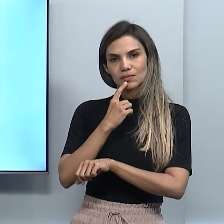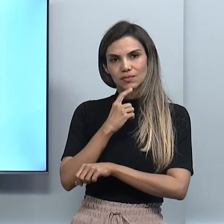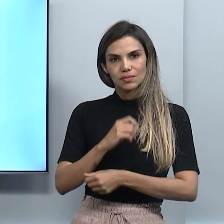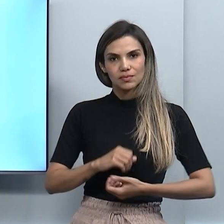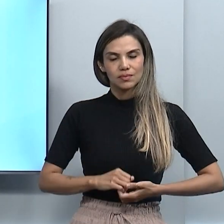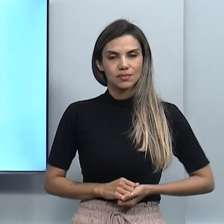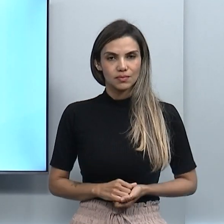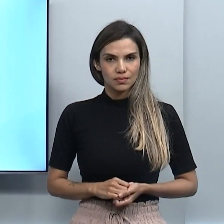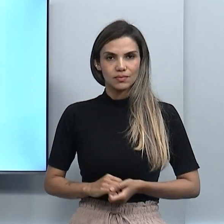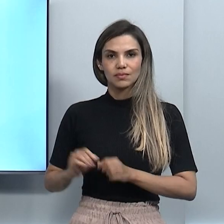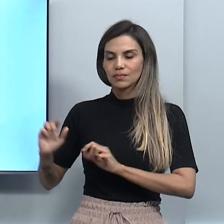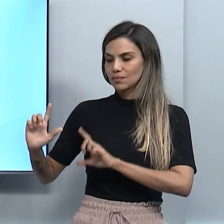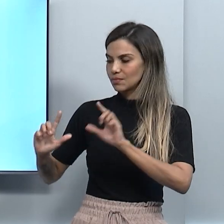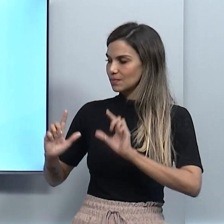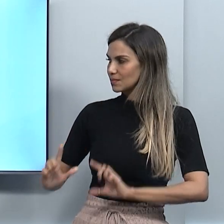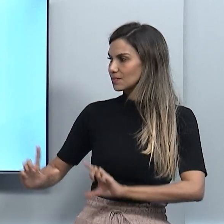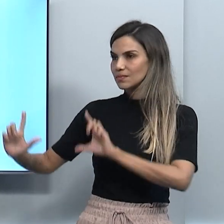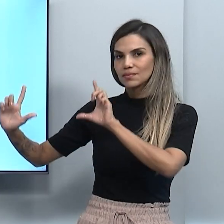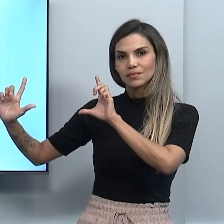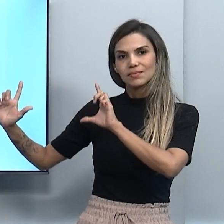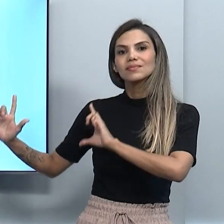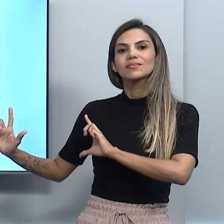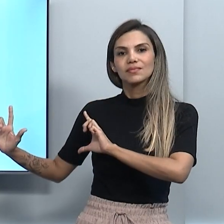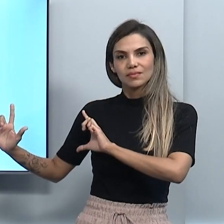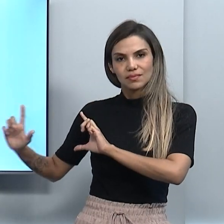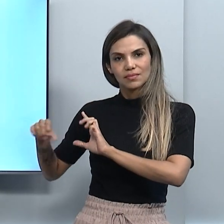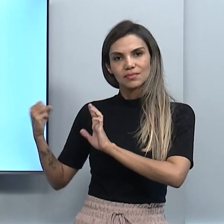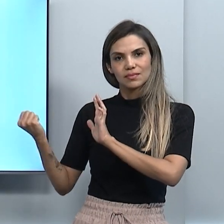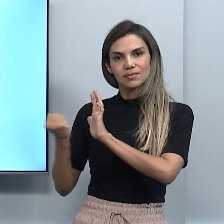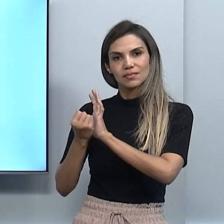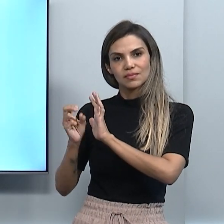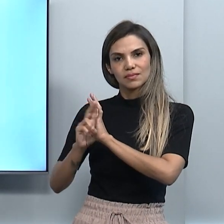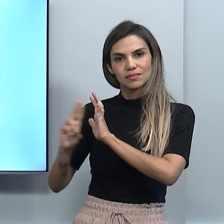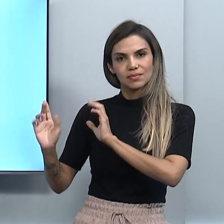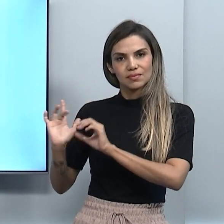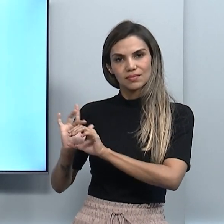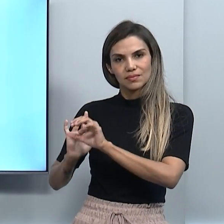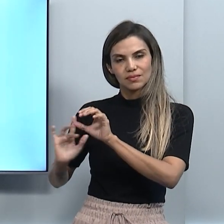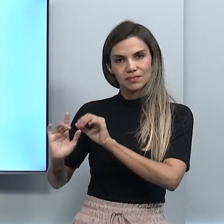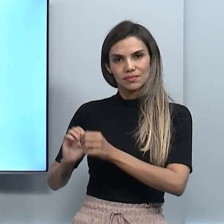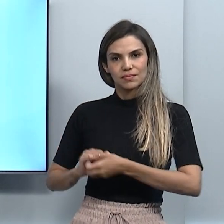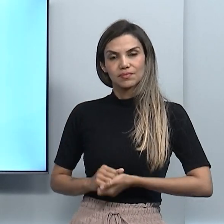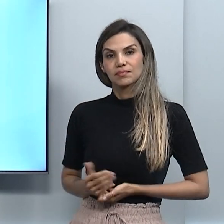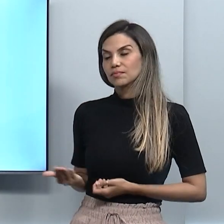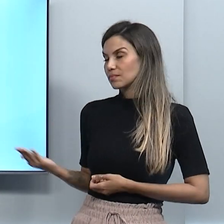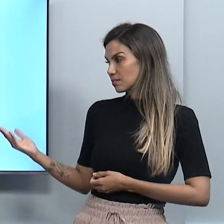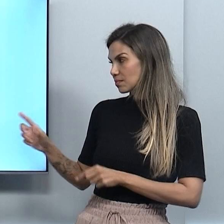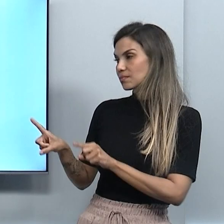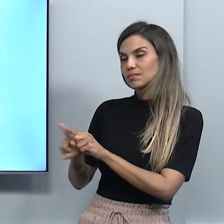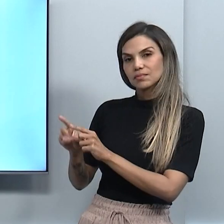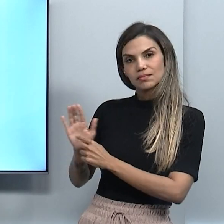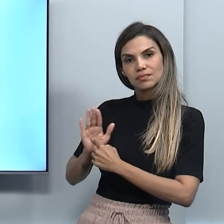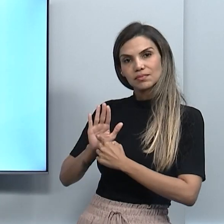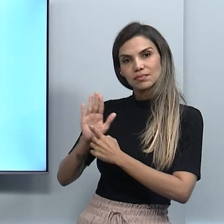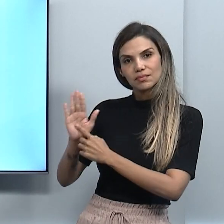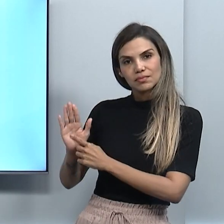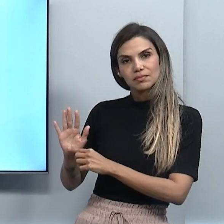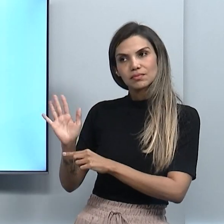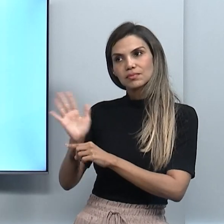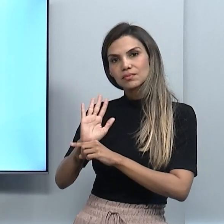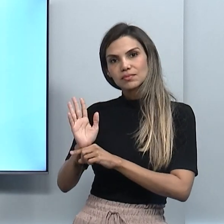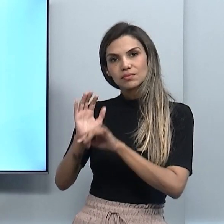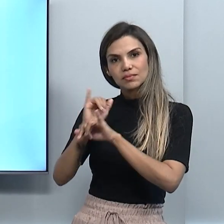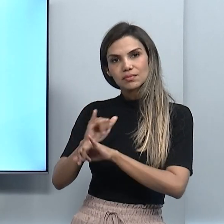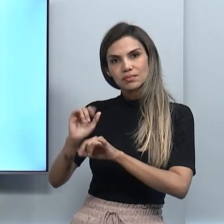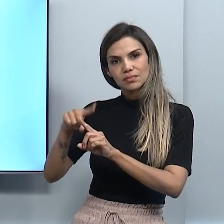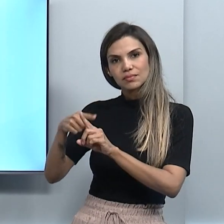vermelho. Tem também uma tela entre a gente com a logo e o nome do programa. Aqui aparecem nossas reportagens